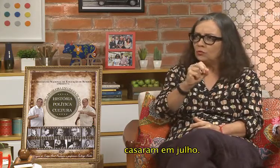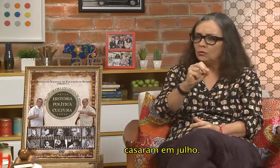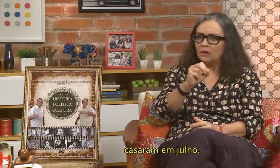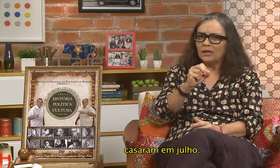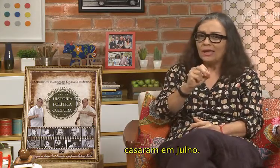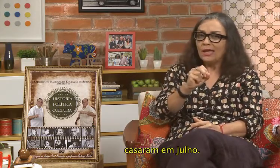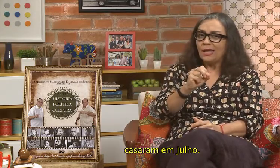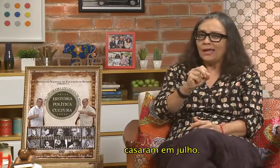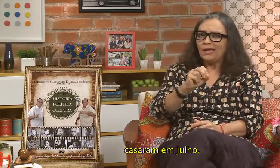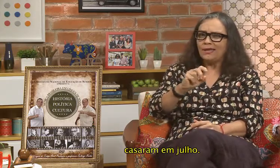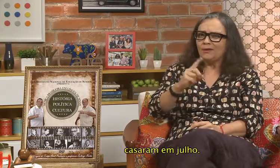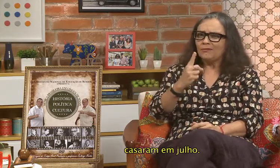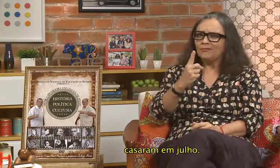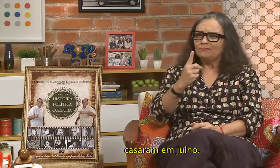Casaram em julho.